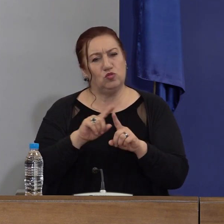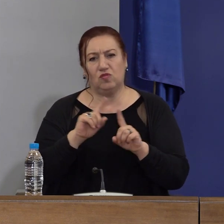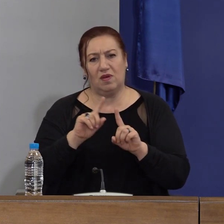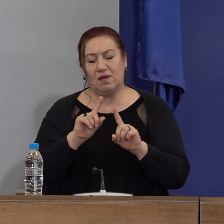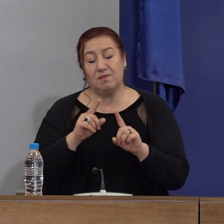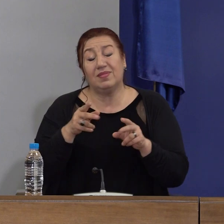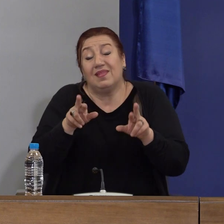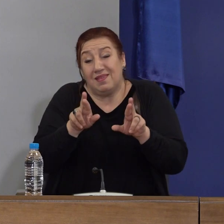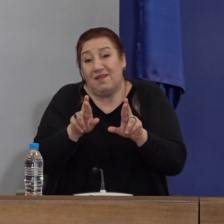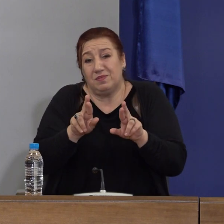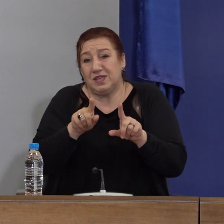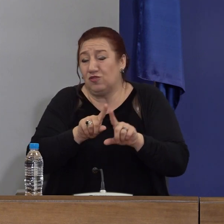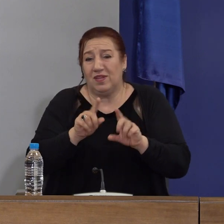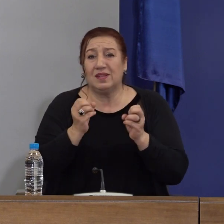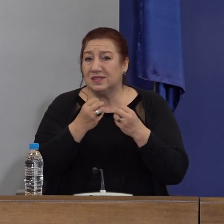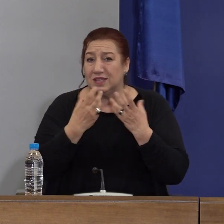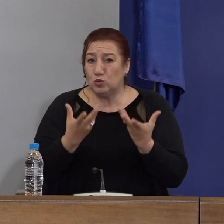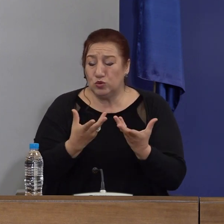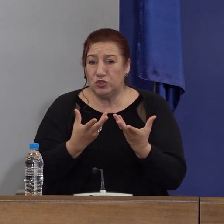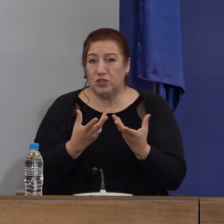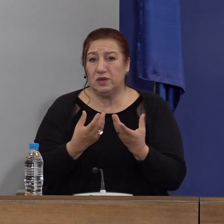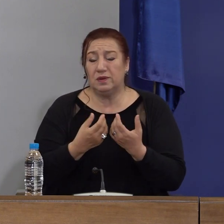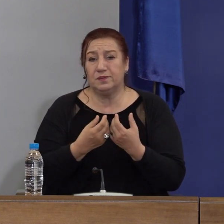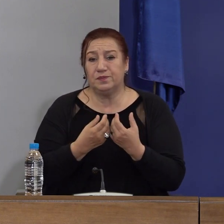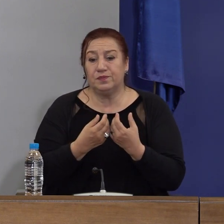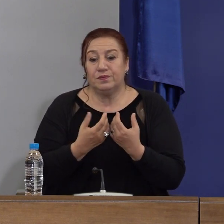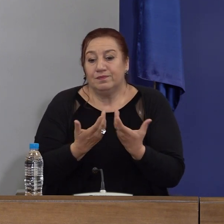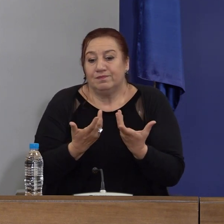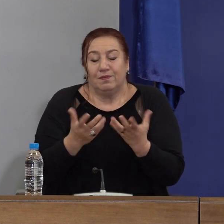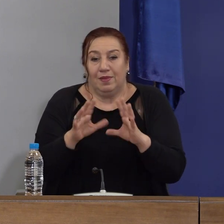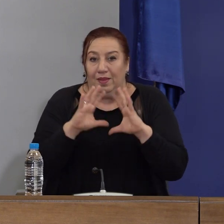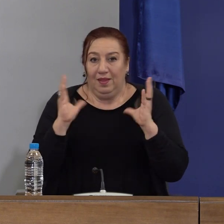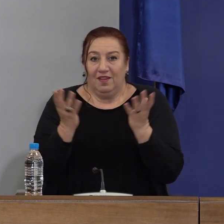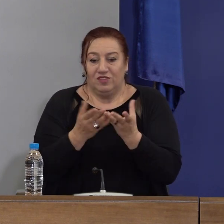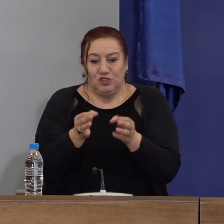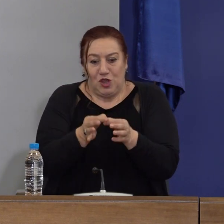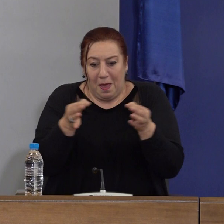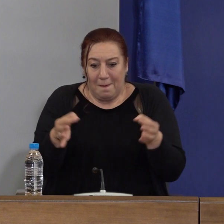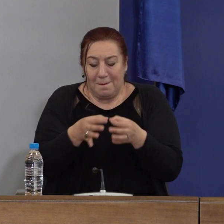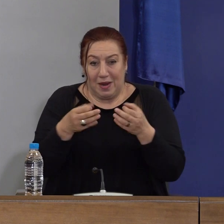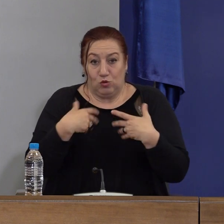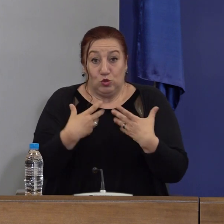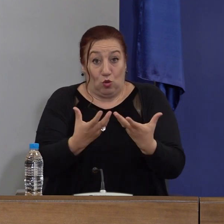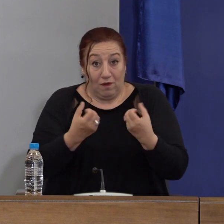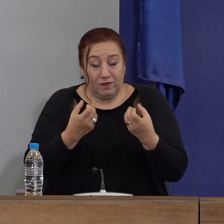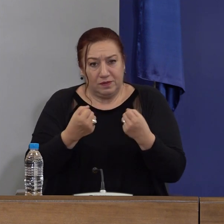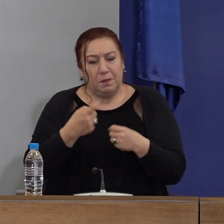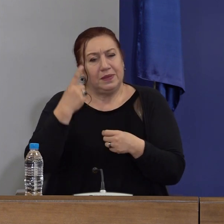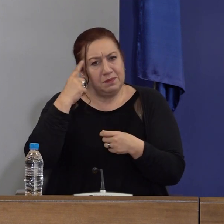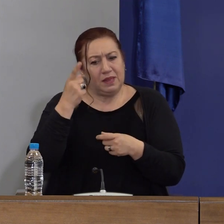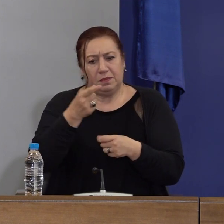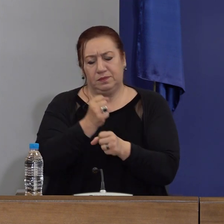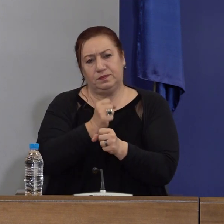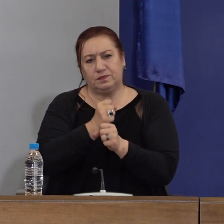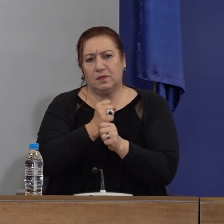да не се случи, защото всички тези мерки, които ние сме ги предприели, смятаме, че ще действат.